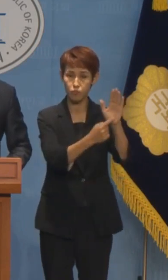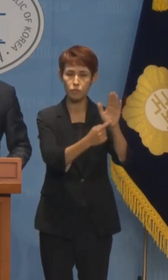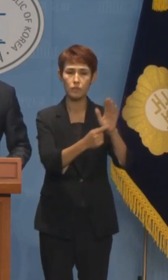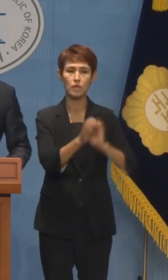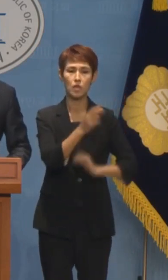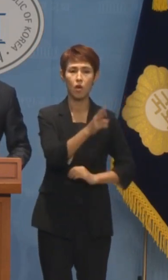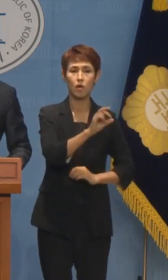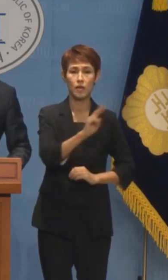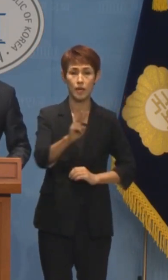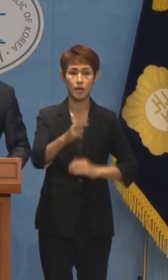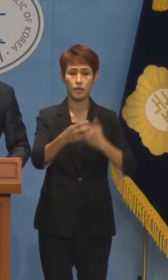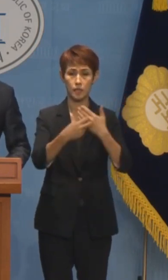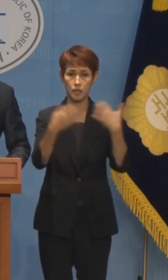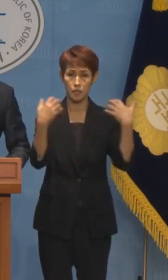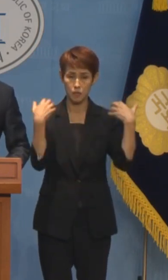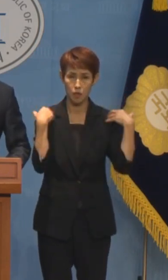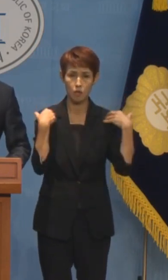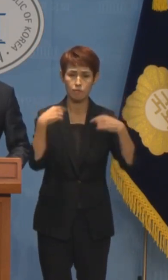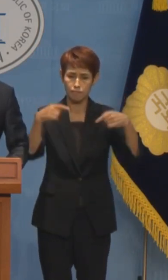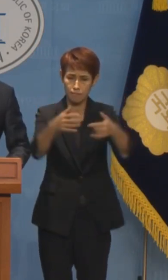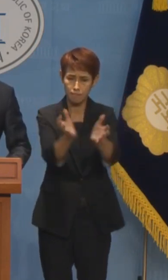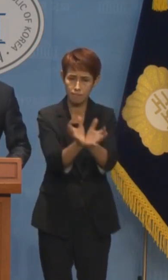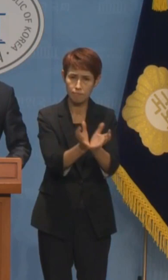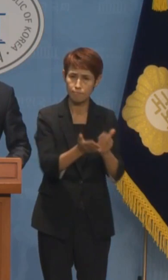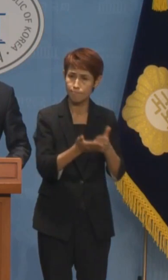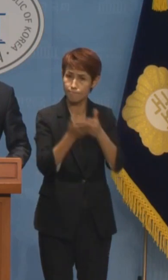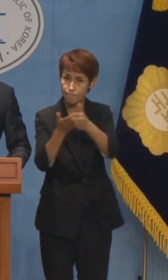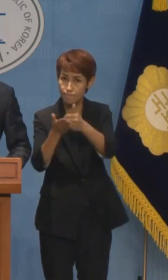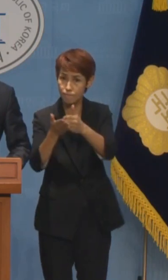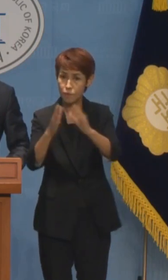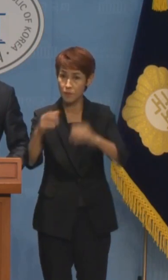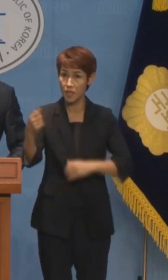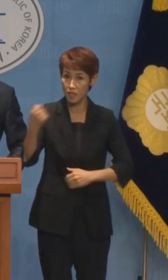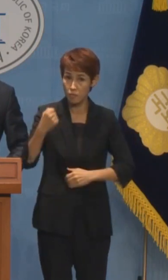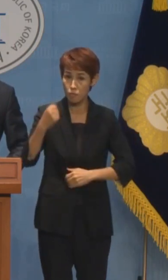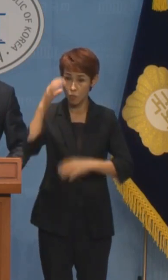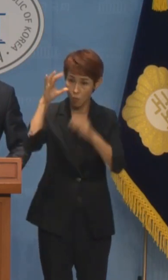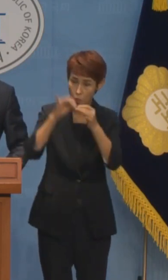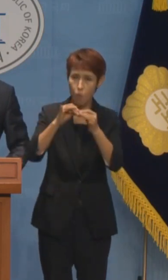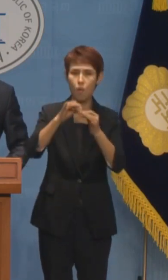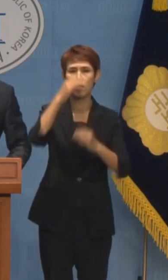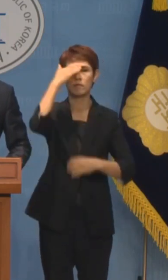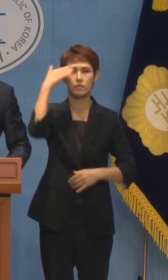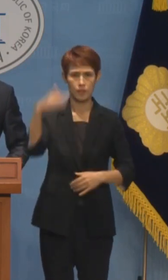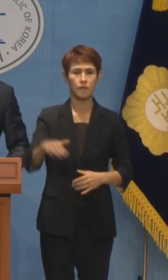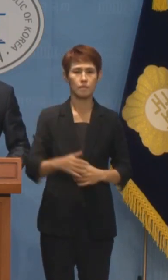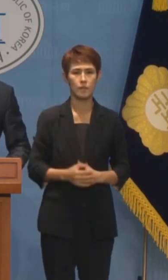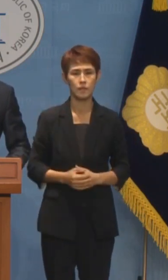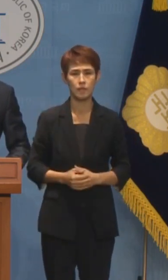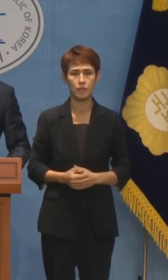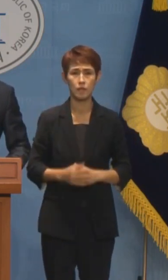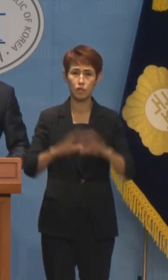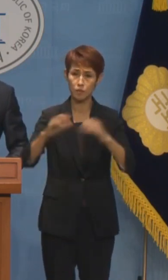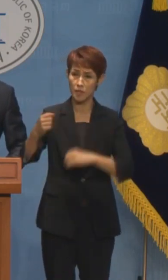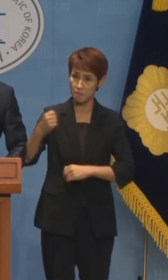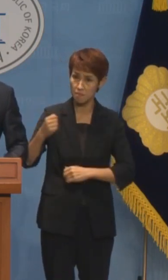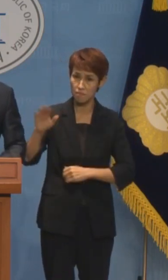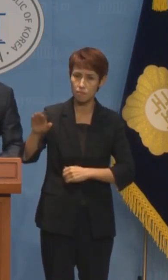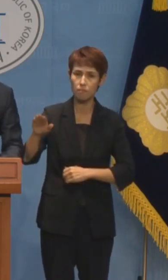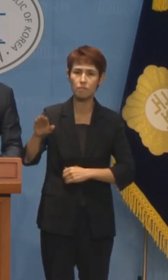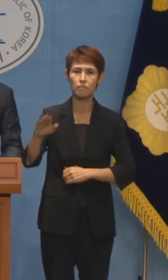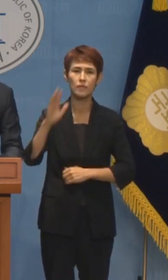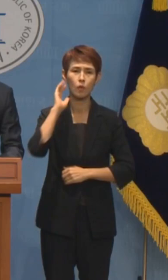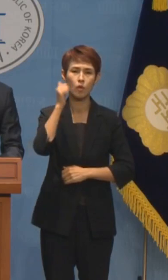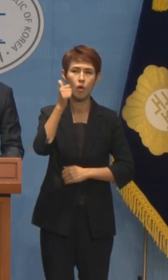협의체 구성에 국민의 힘이 동의한 것은 늦었지만 다행입니다 국민의 힘은 이제라도 용산 눈치 보지